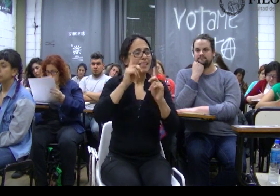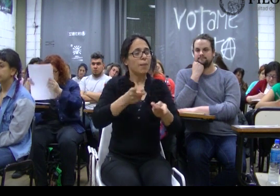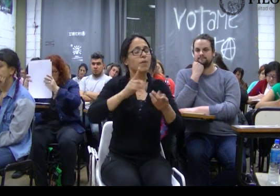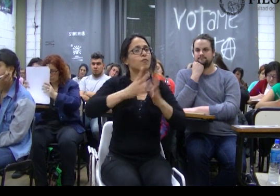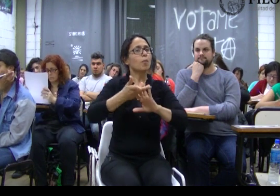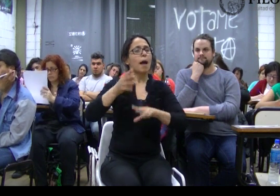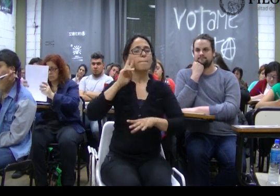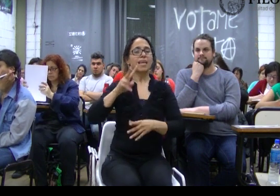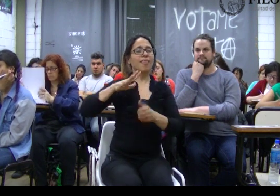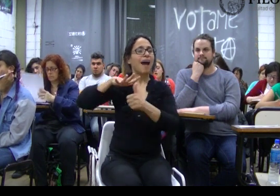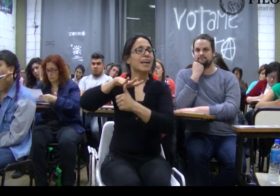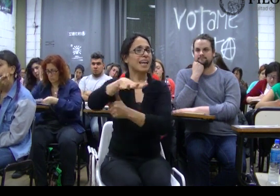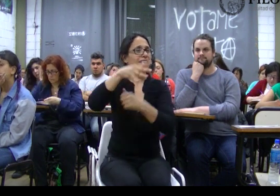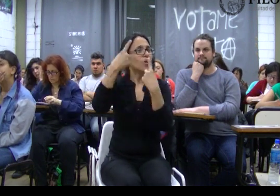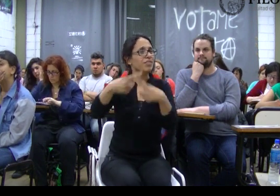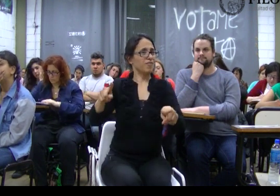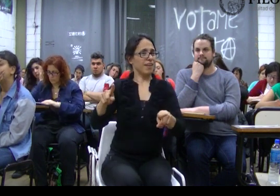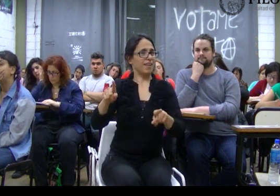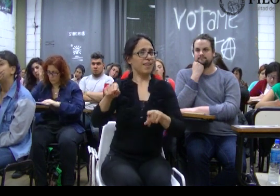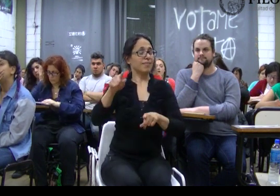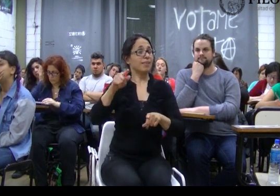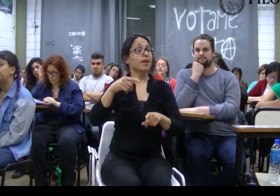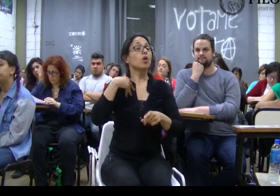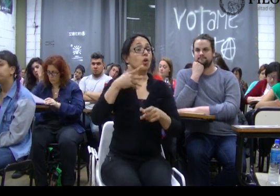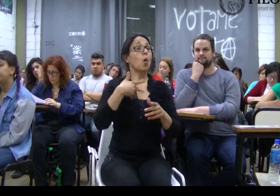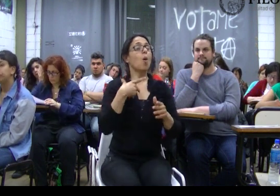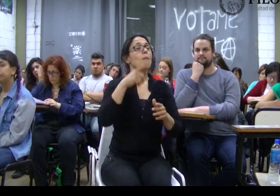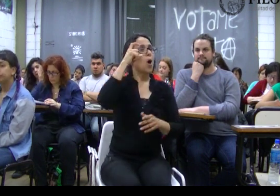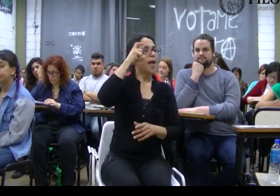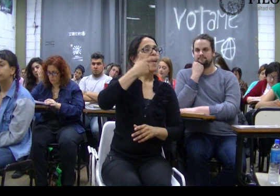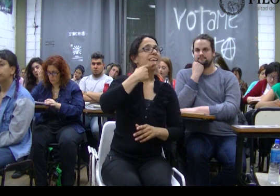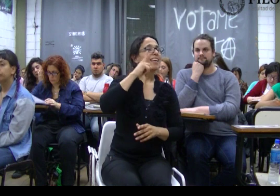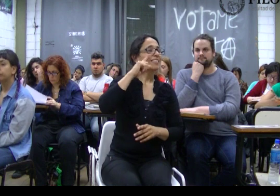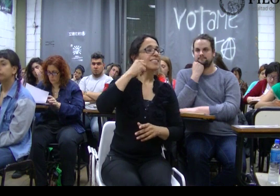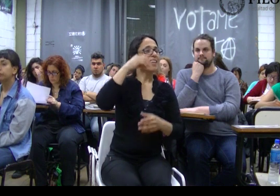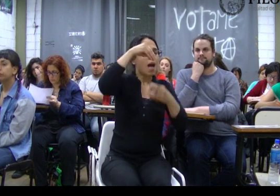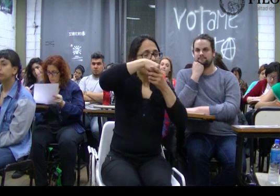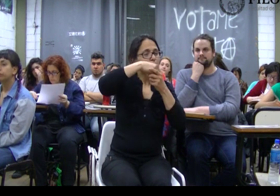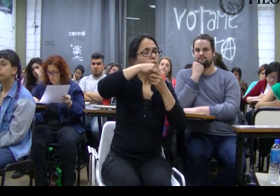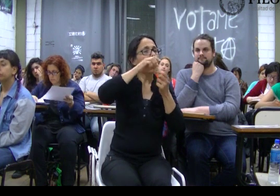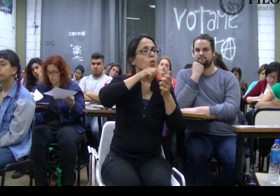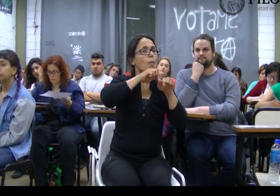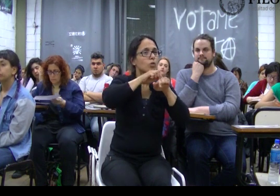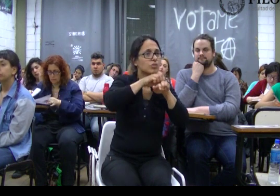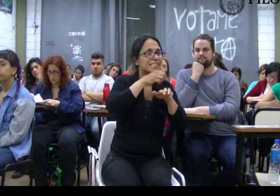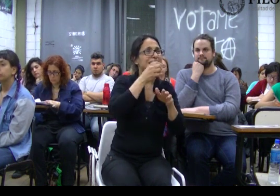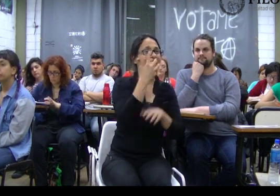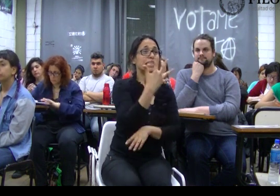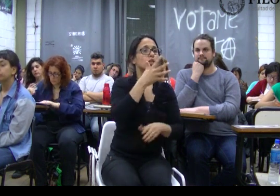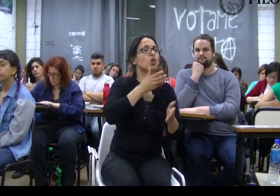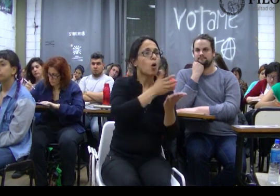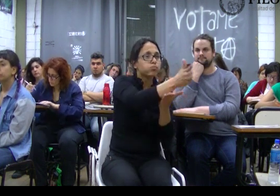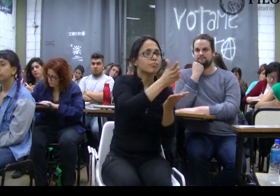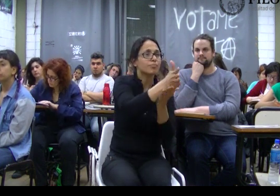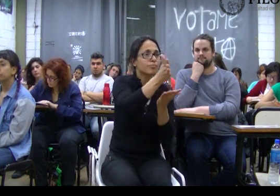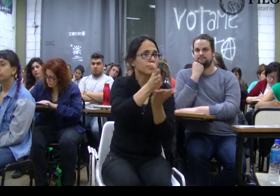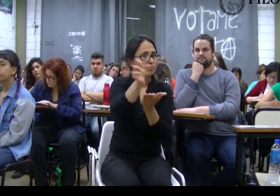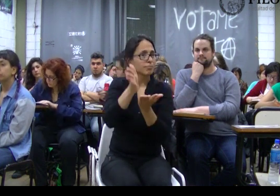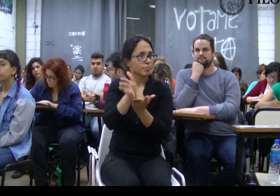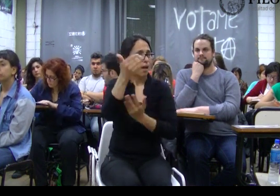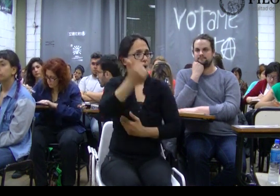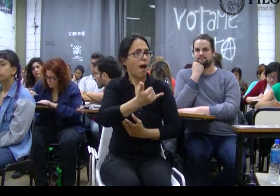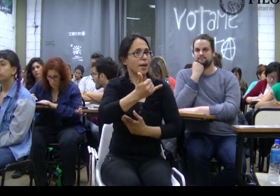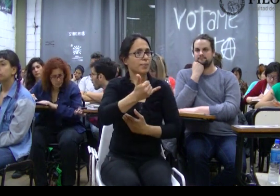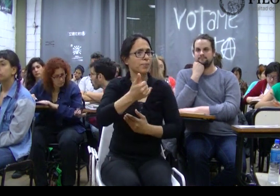le corresponden a los 5 ejes de la ESI son muy importantes. ¿Por qué es muy importante? Porque hoy cuando